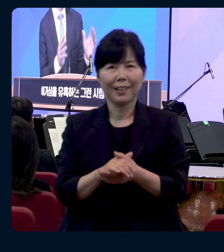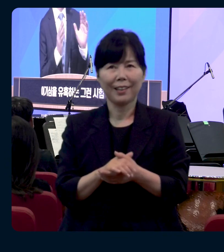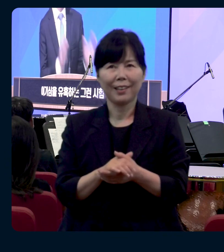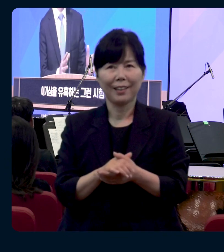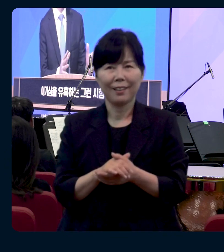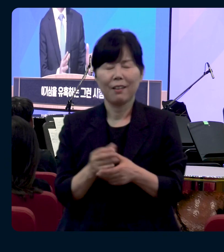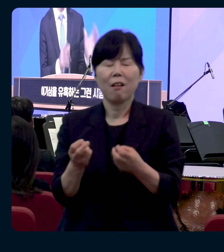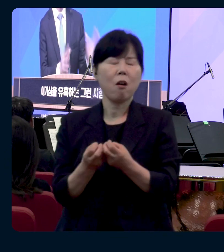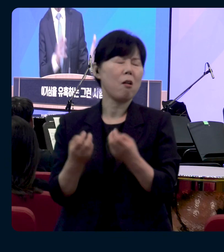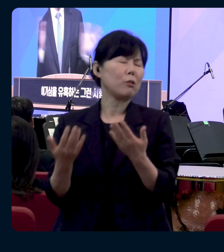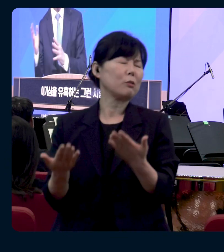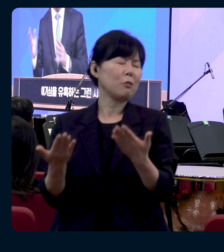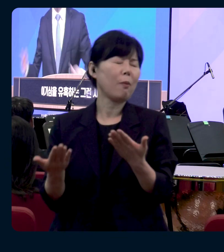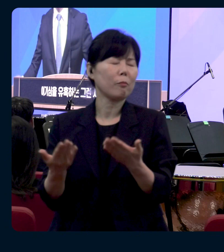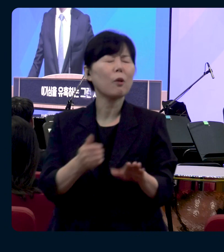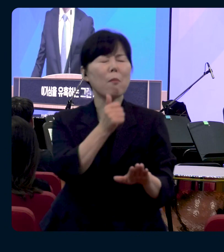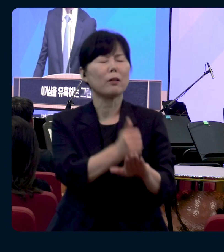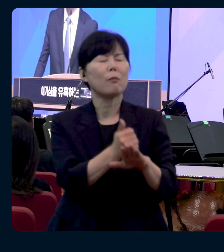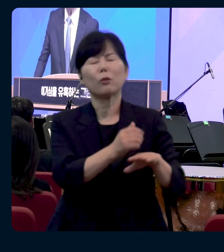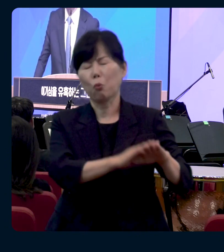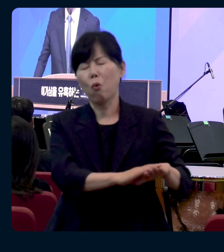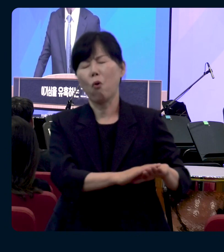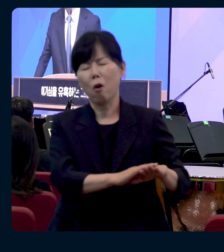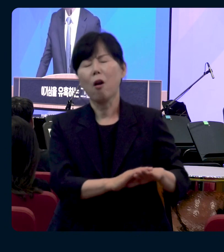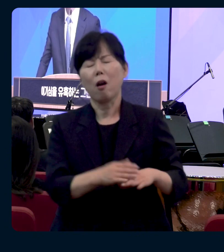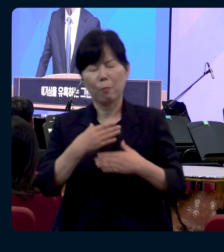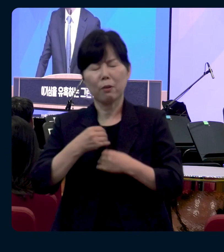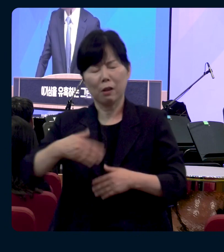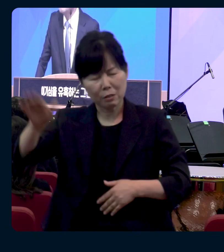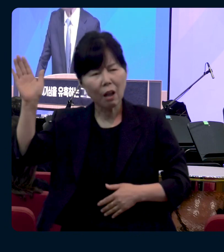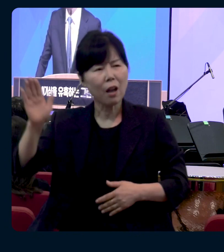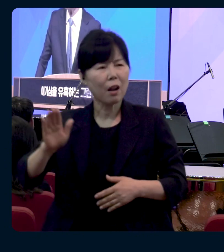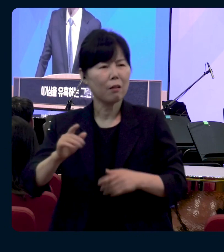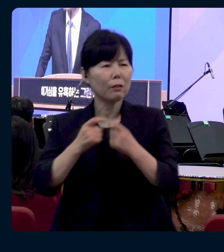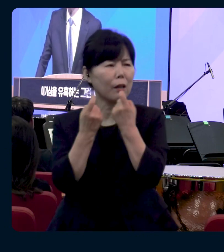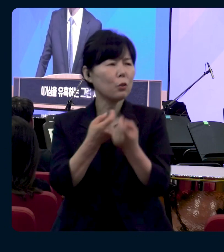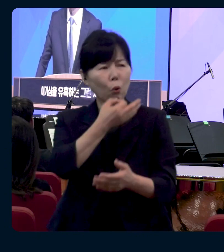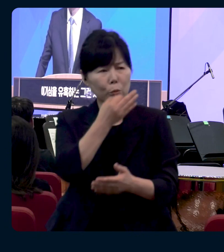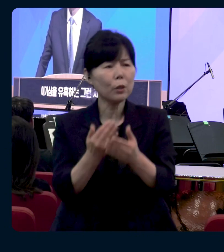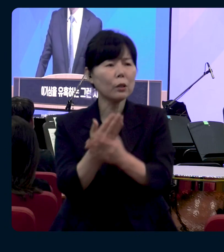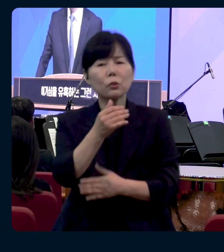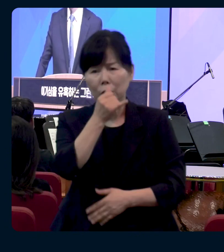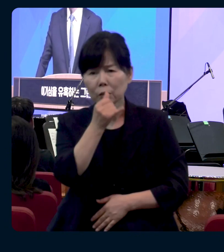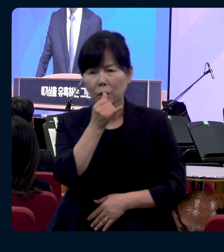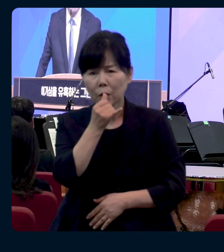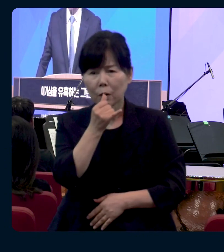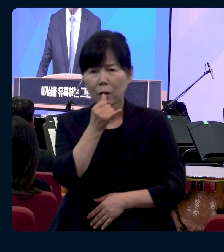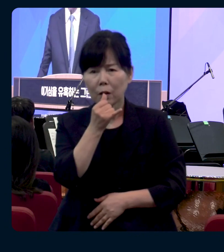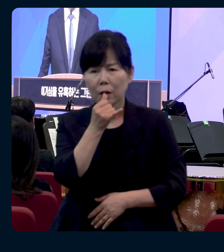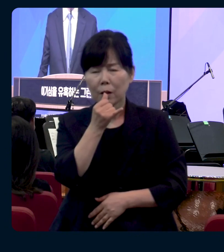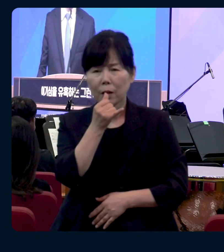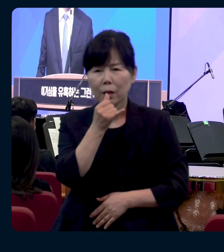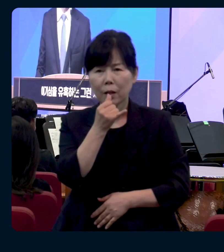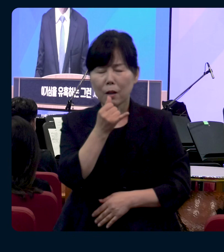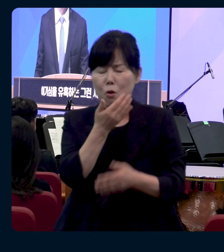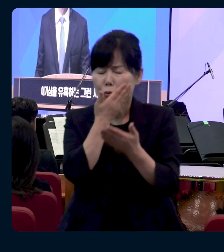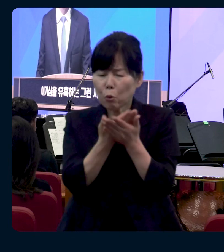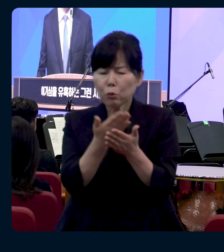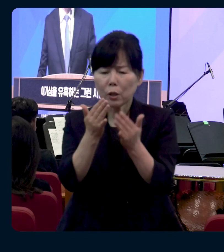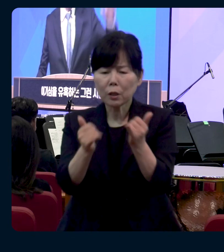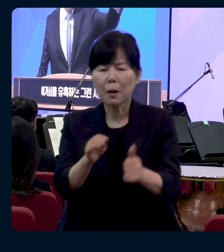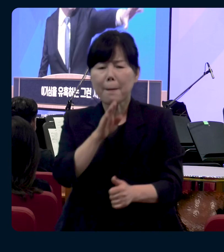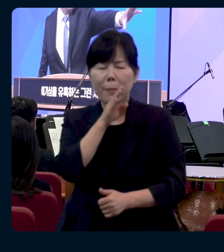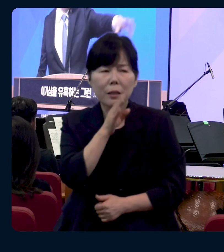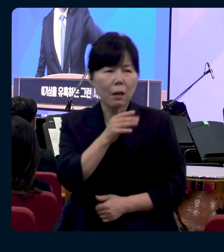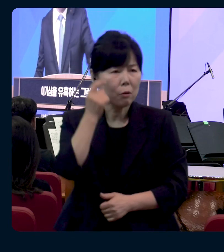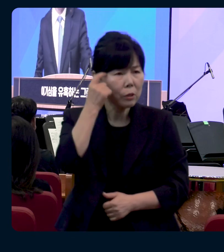그냥 어쩔 수 없어. 그리고 가고 싶죠. 여러분, 얼마나 사람들이 이기적인 줄 아세요? 그렇게 소중한 사람이라고 하면서도